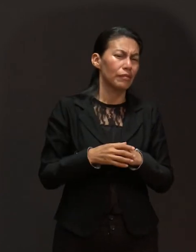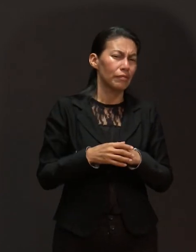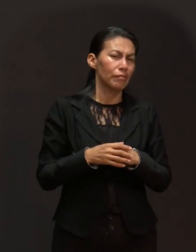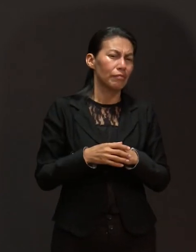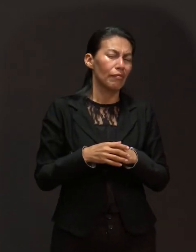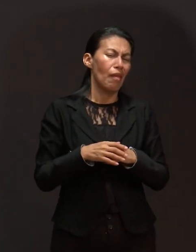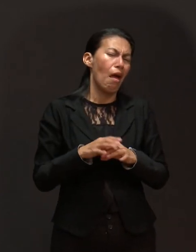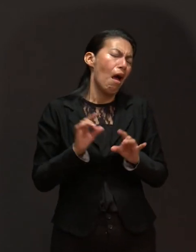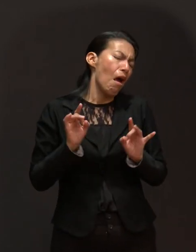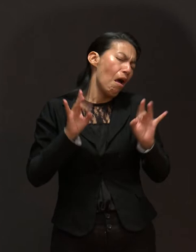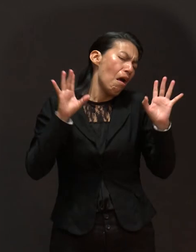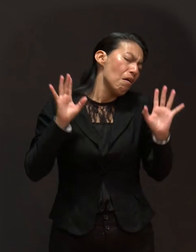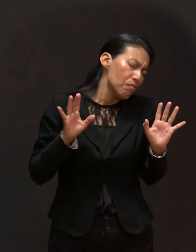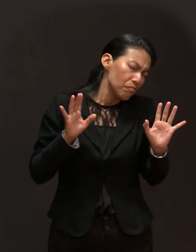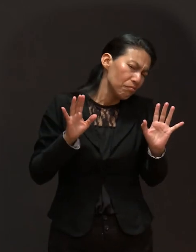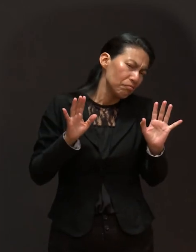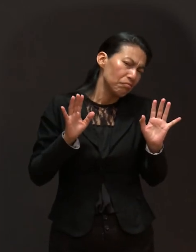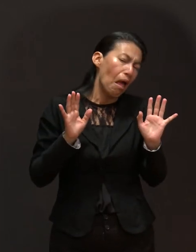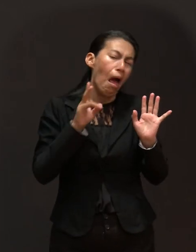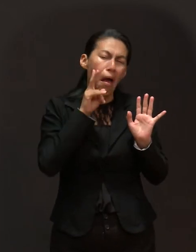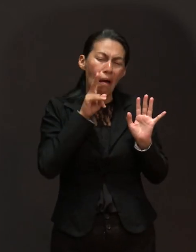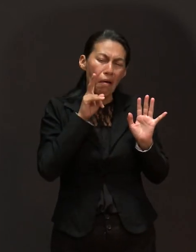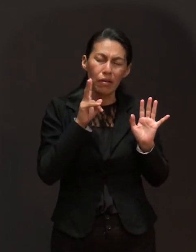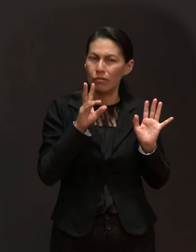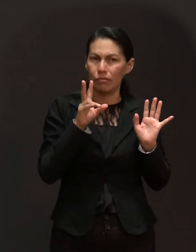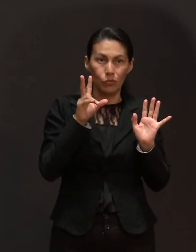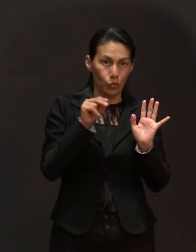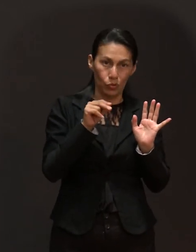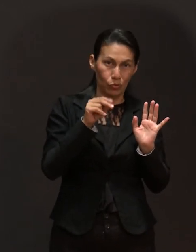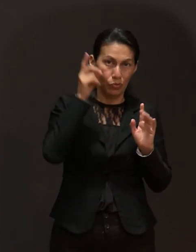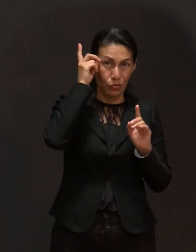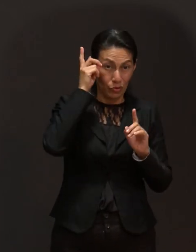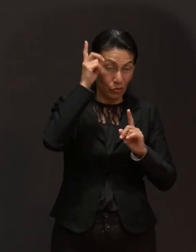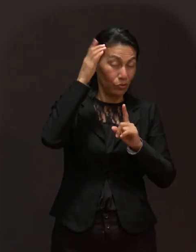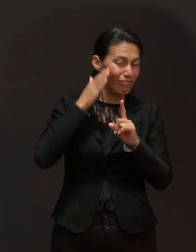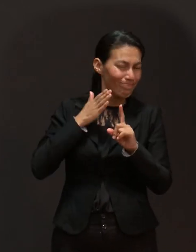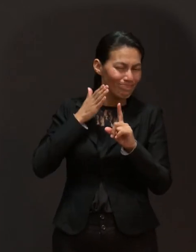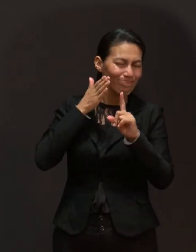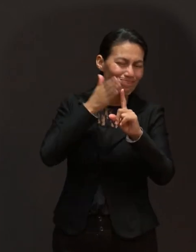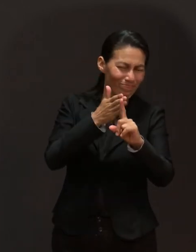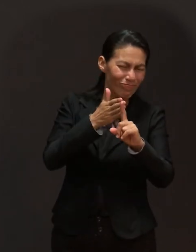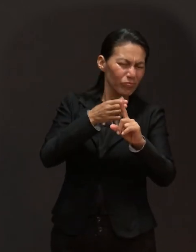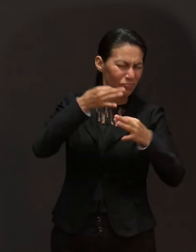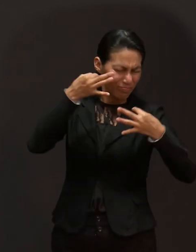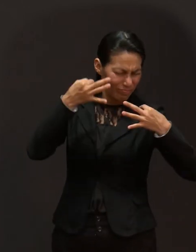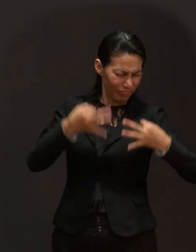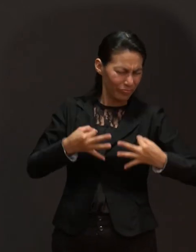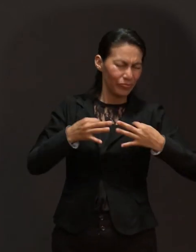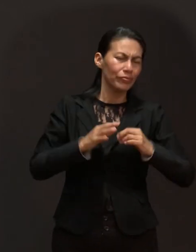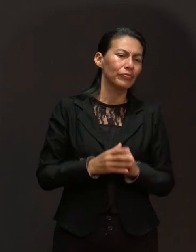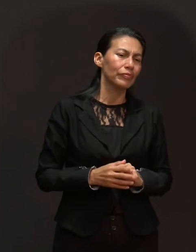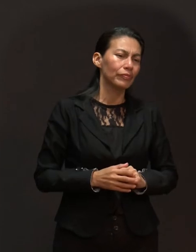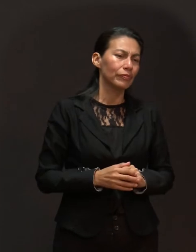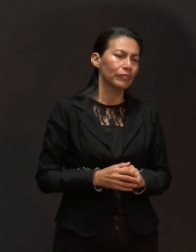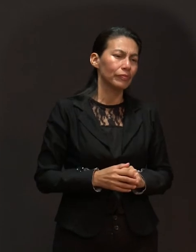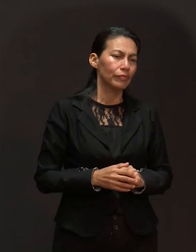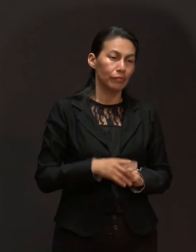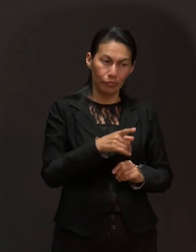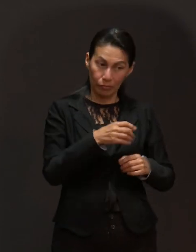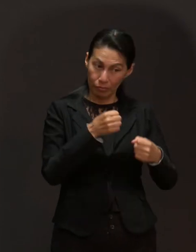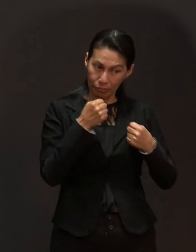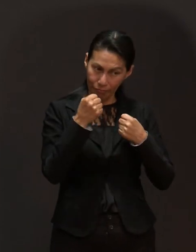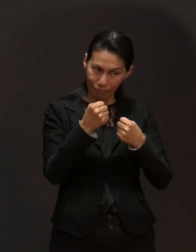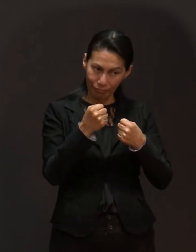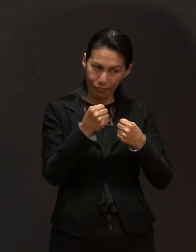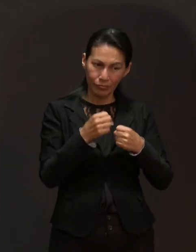No es un propósito aleatorio, al azar, es un propósito bien definido que Dios puso en tu vida y te da